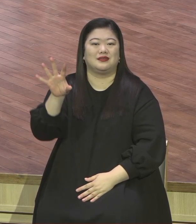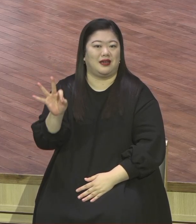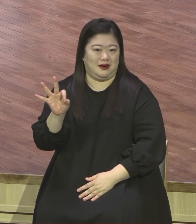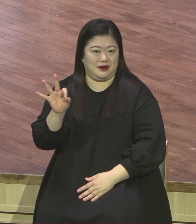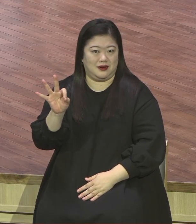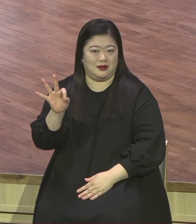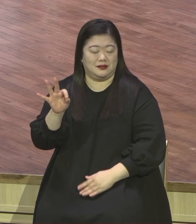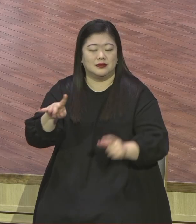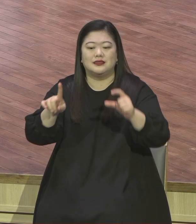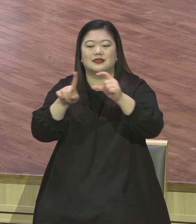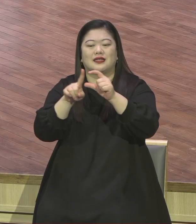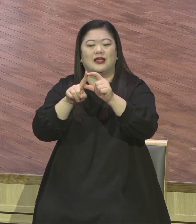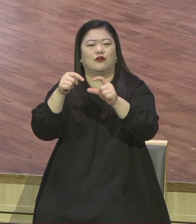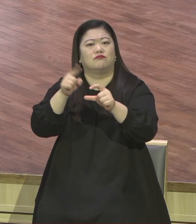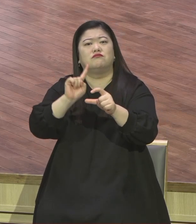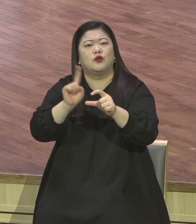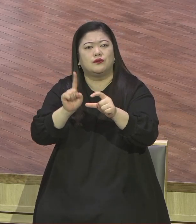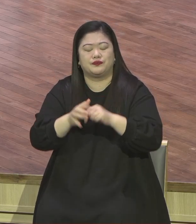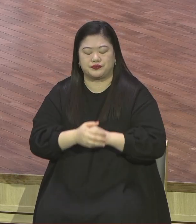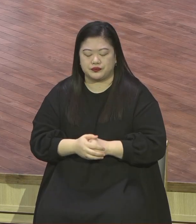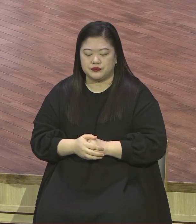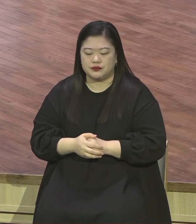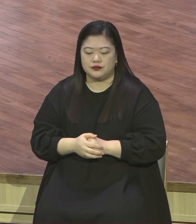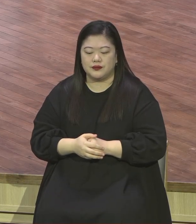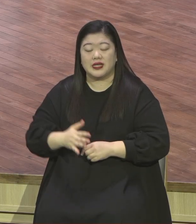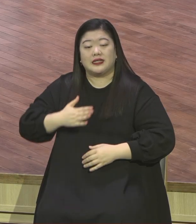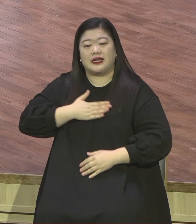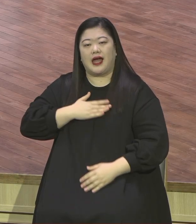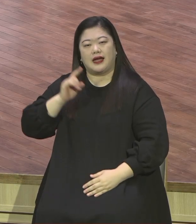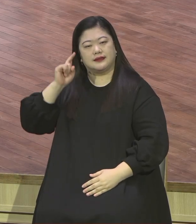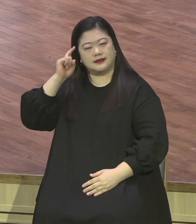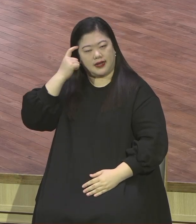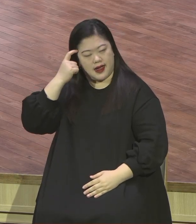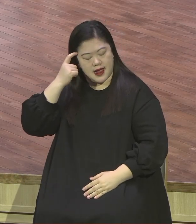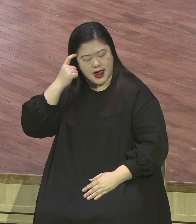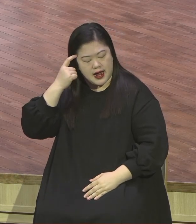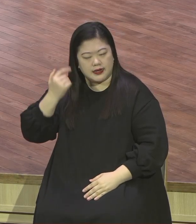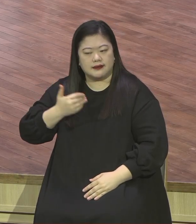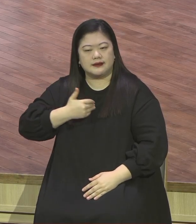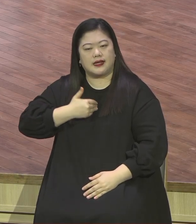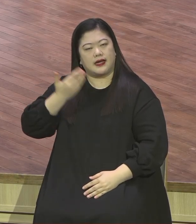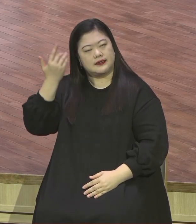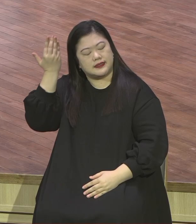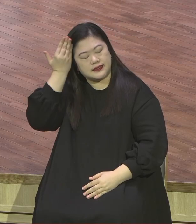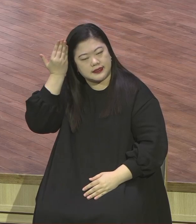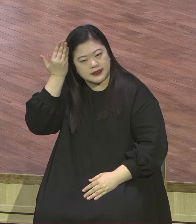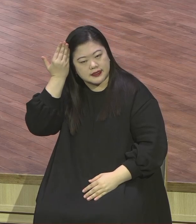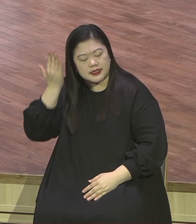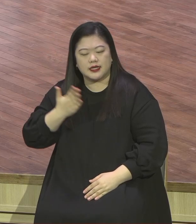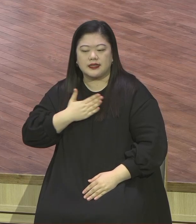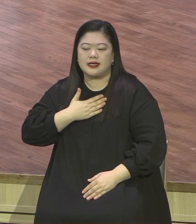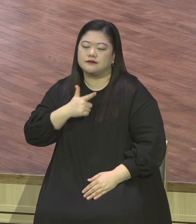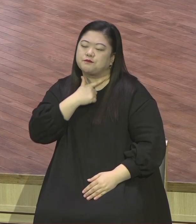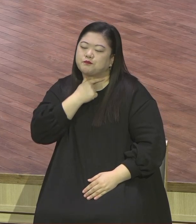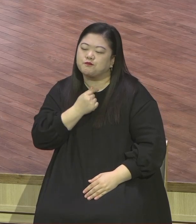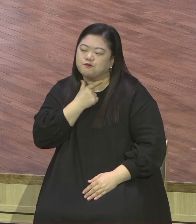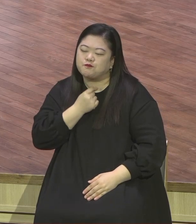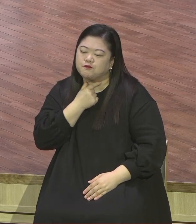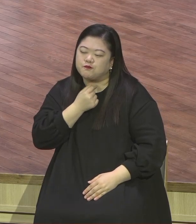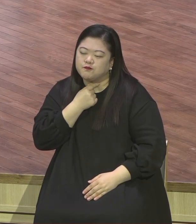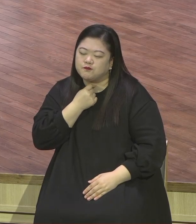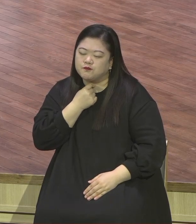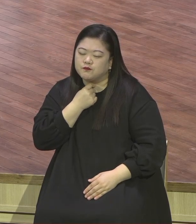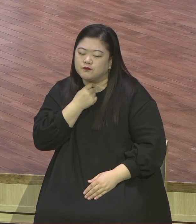말이냐. 자신의 어떤 가치관 그리고 신념과 일치하는 정보만